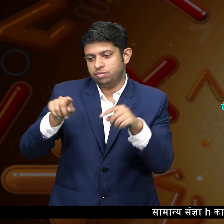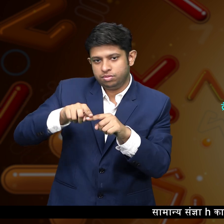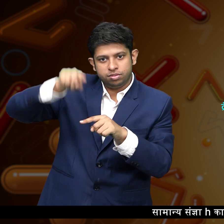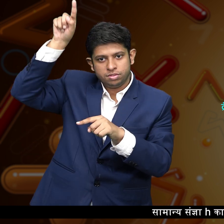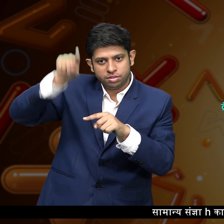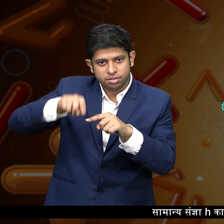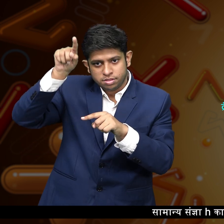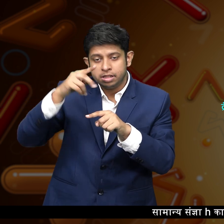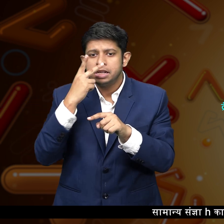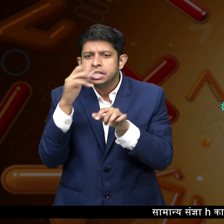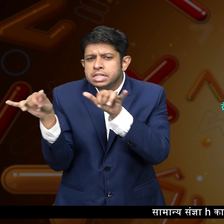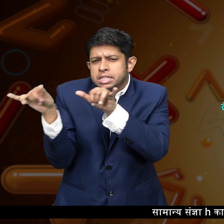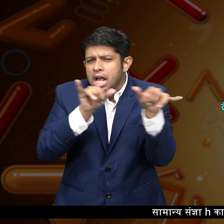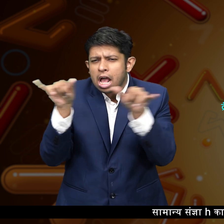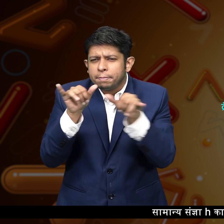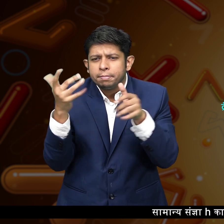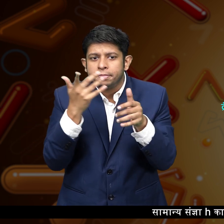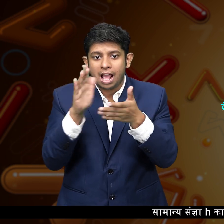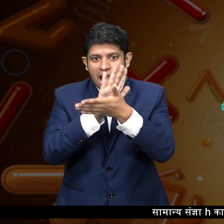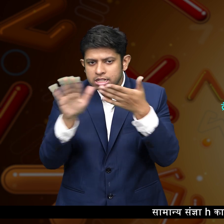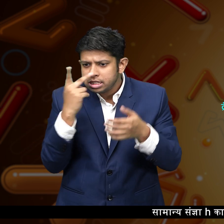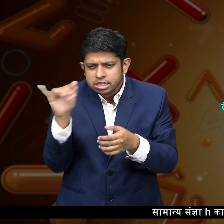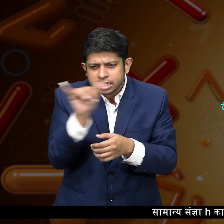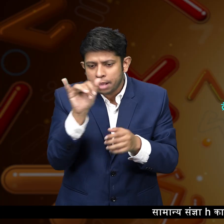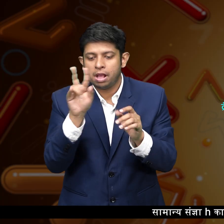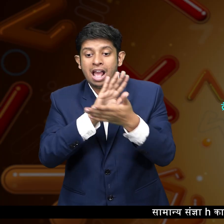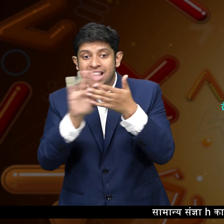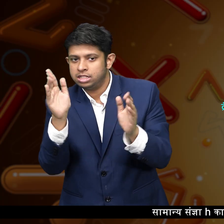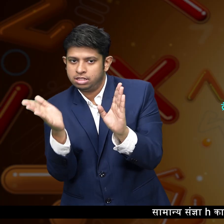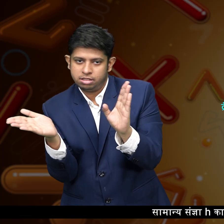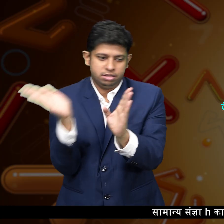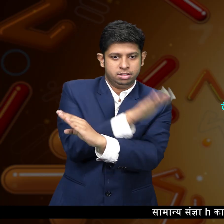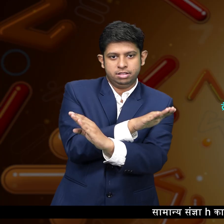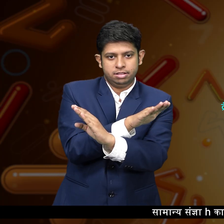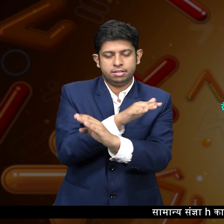बरोबर सामान्य संज्ञा h काढा तर आपल्याला मिळेल